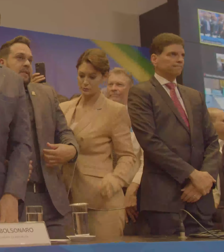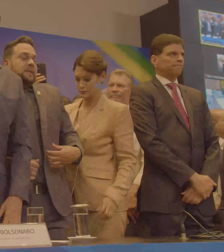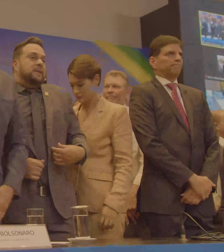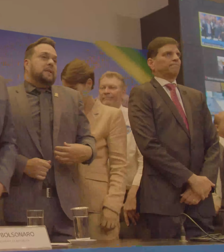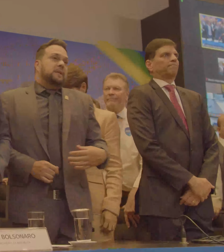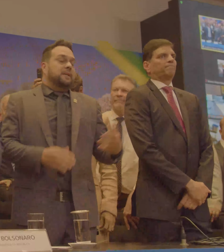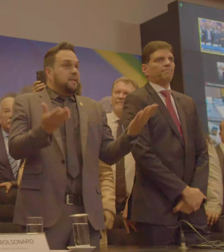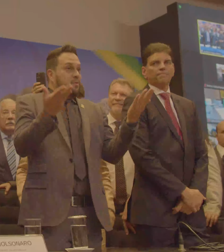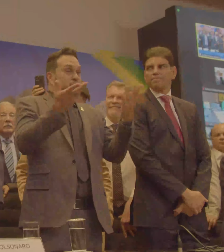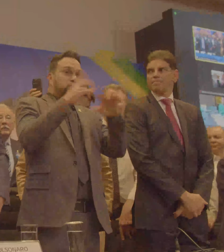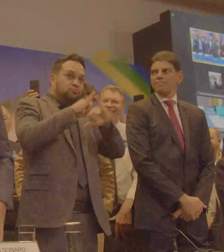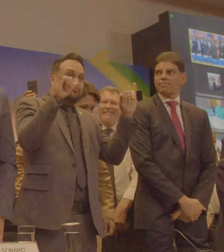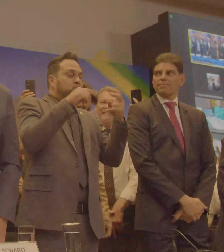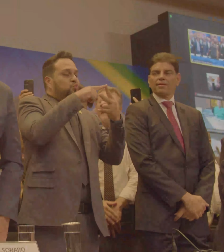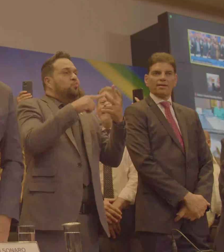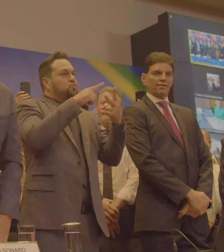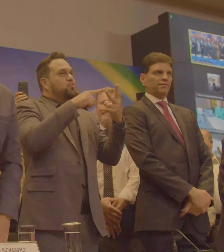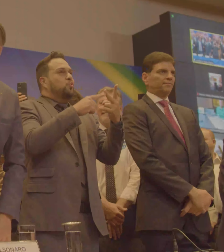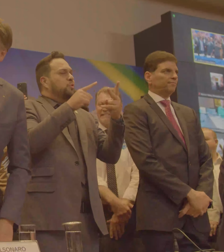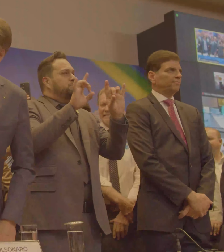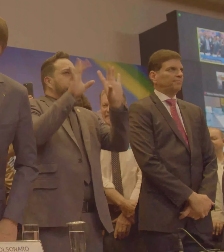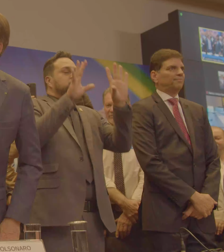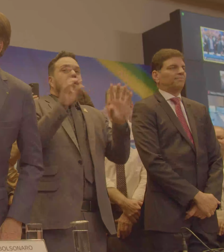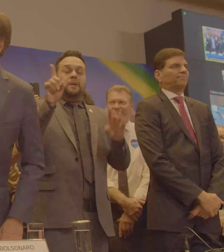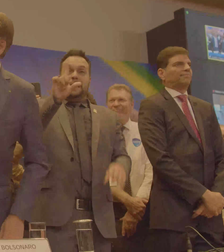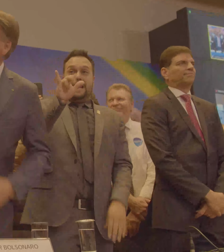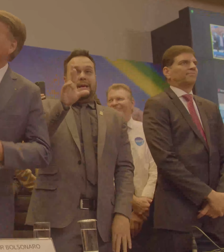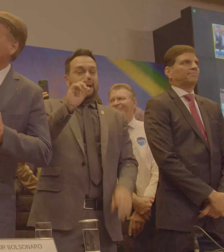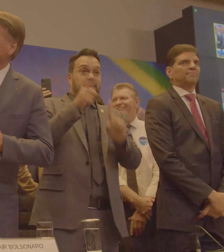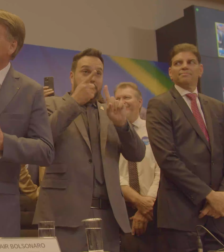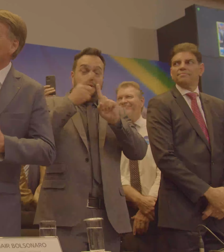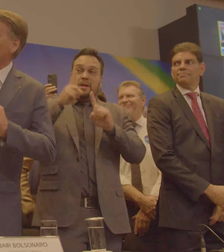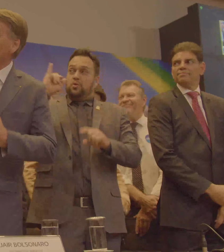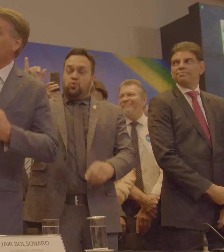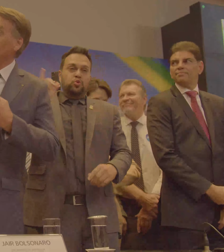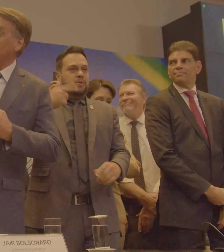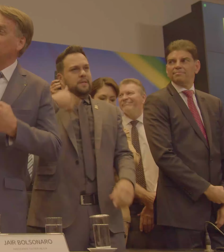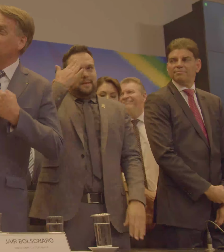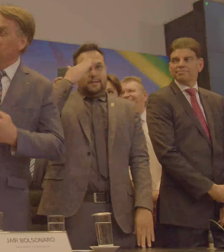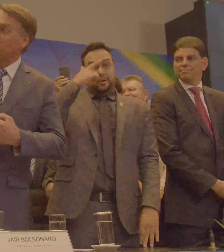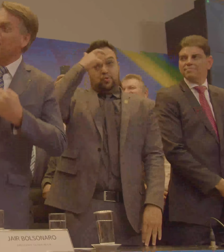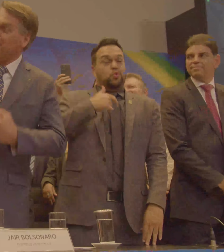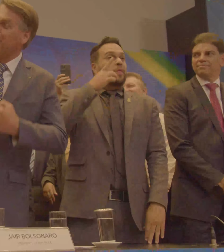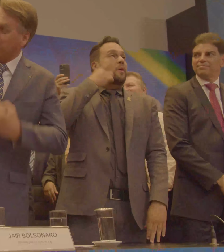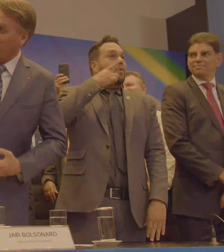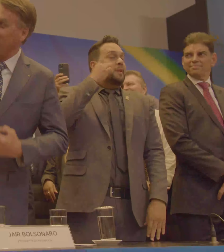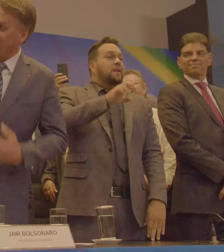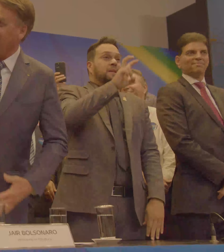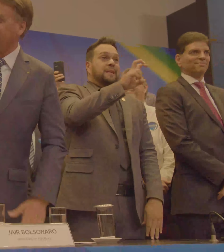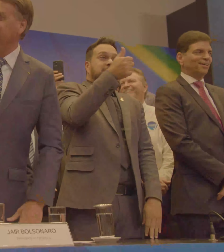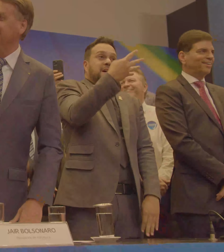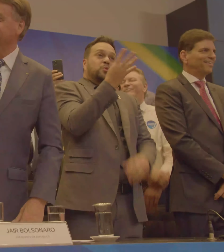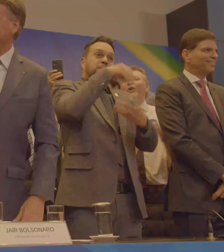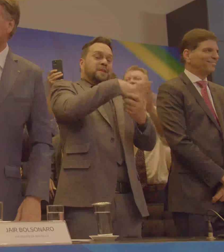Eu tenho duas notícias aqui que são inéditas. Primeiro é pro Lira. Lira, entenda que eu sou o deputado número 514